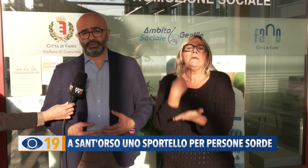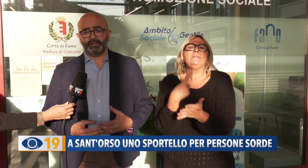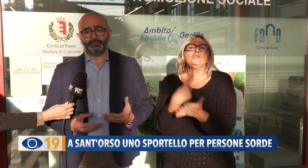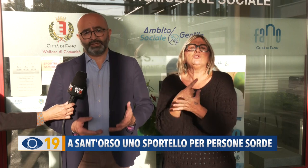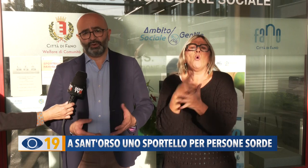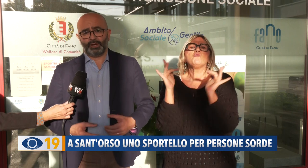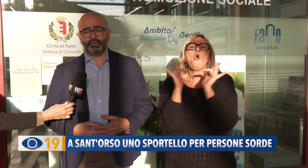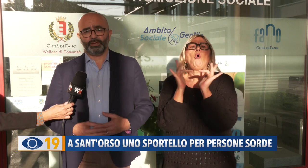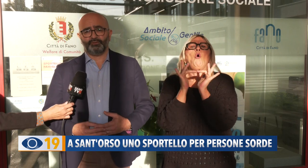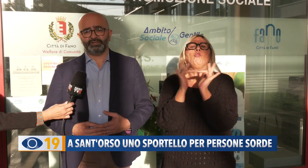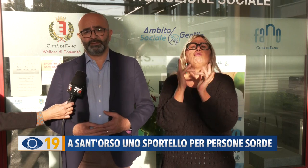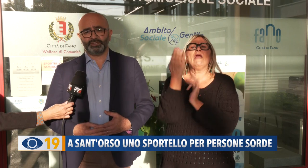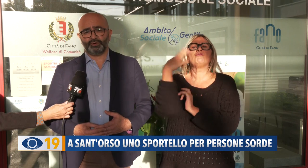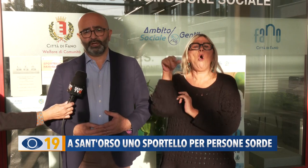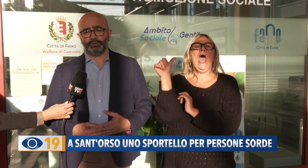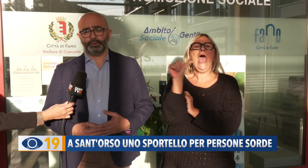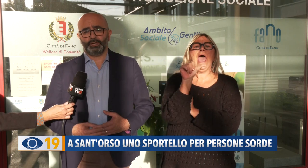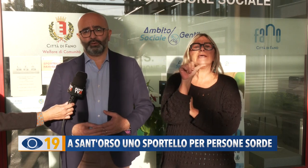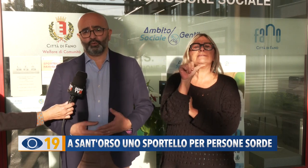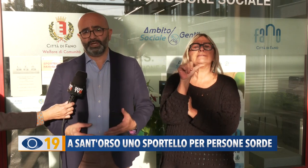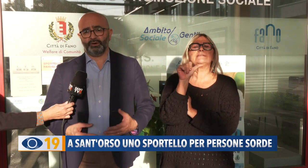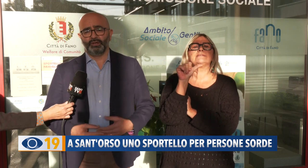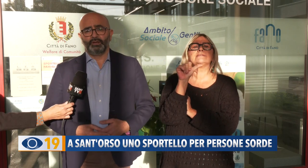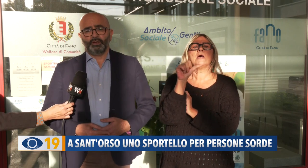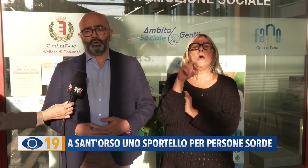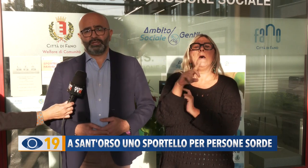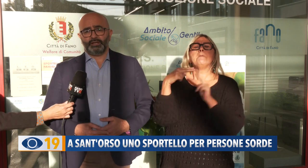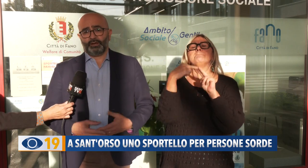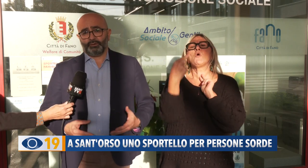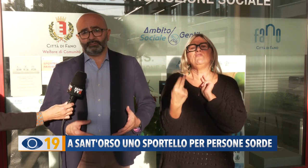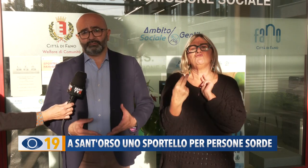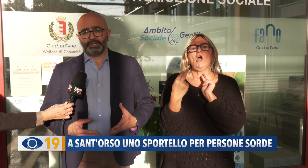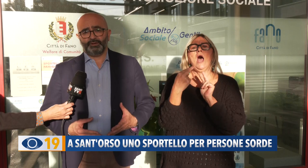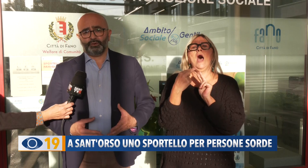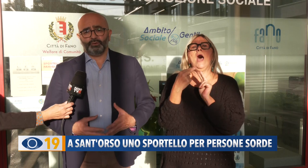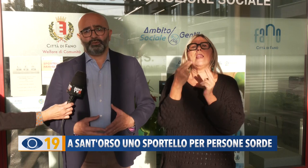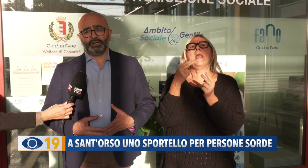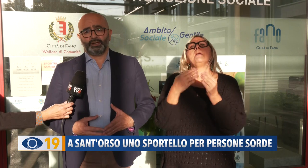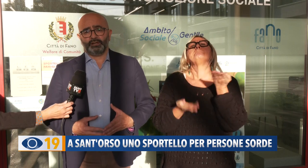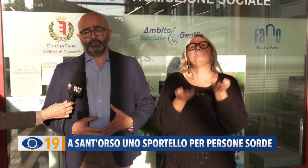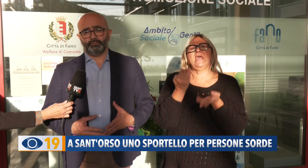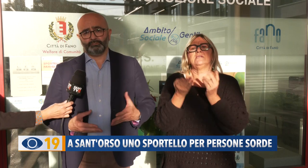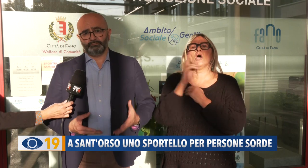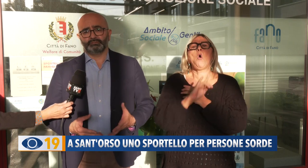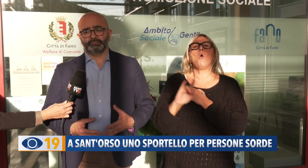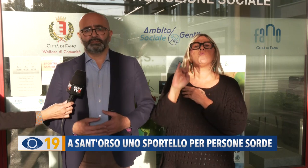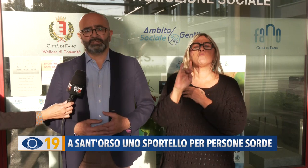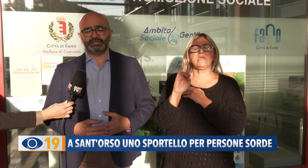Nazionale Sordi, in particolare quello della provincia di Pesaro e Urbino. Quindi ecco, davvero